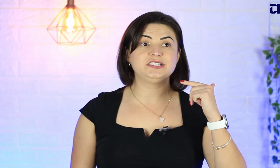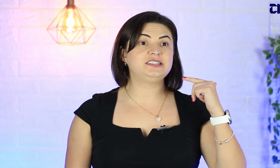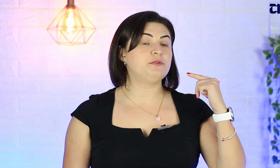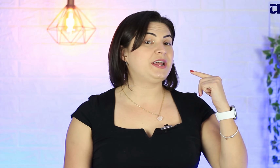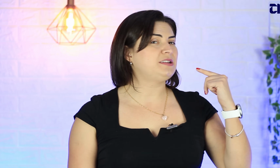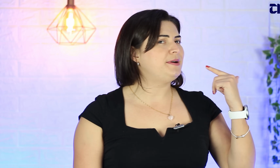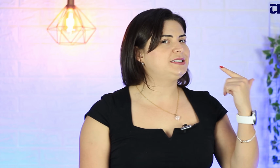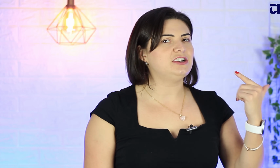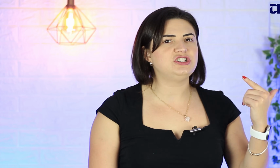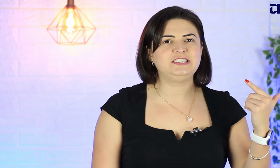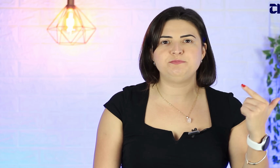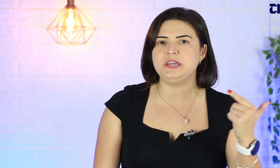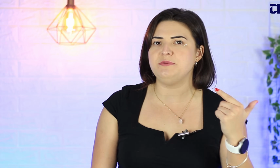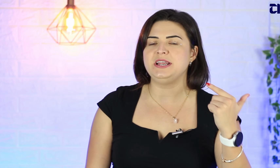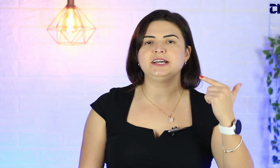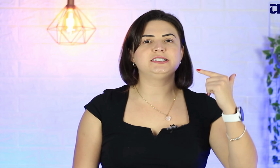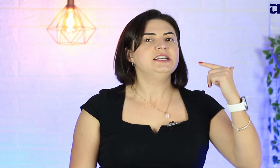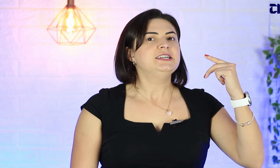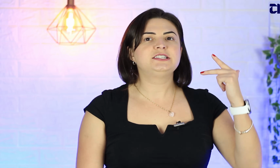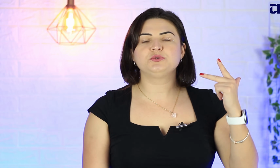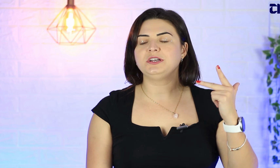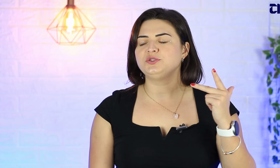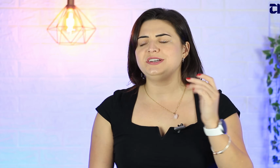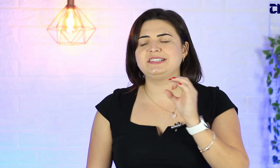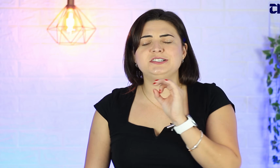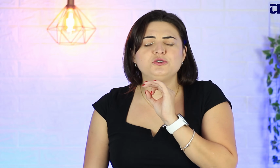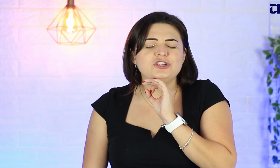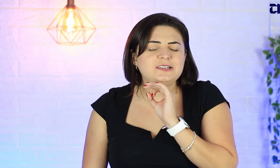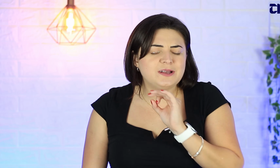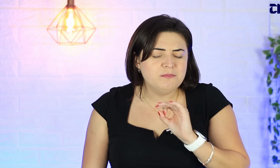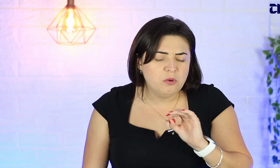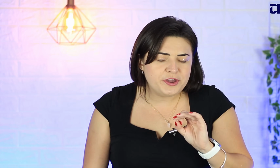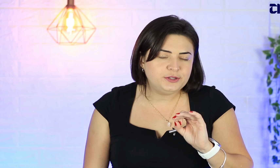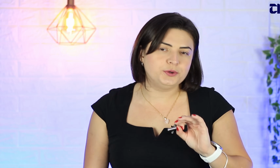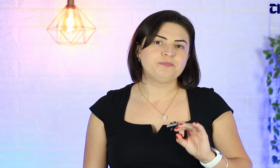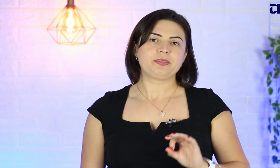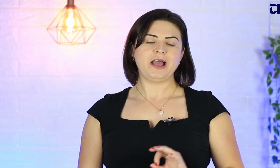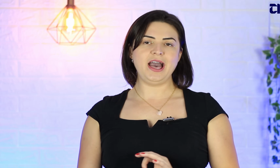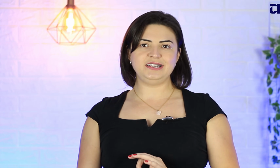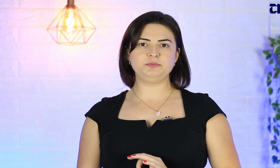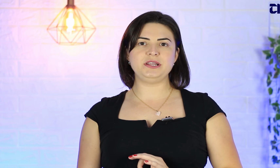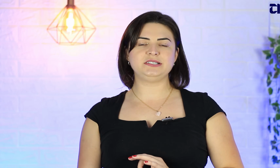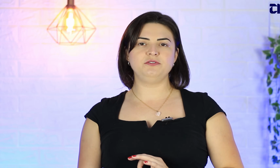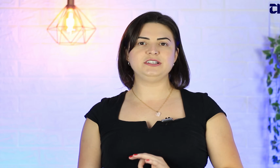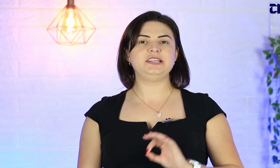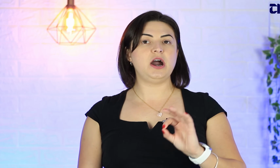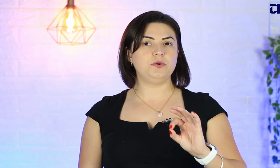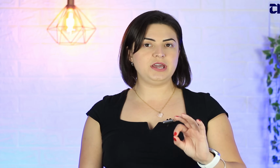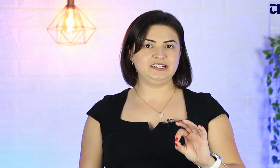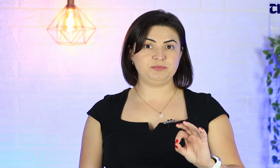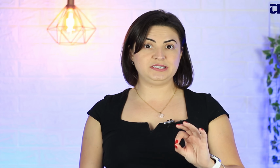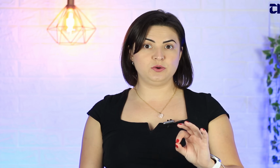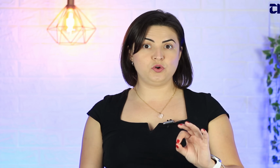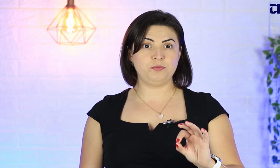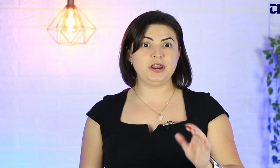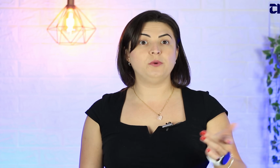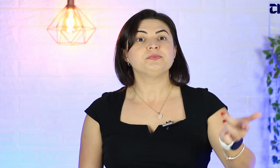quando você interpreta passagens bíblicas, situações, se utiliza muito a expressão facial e a expressão corporal.